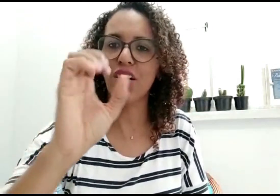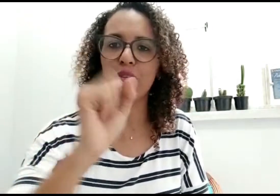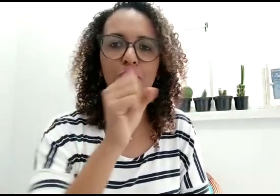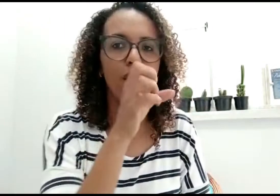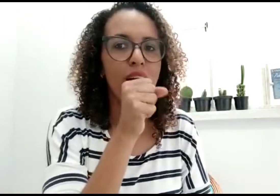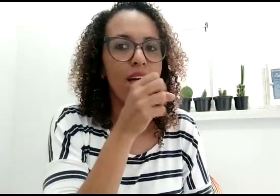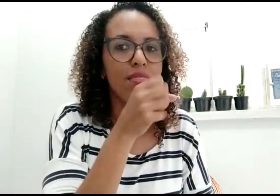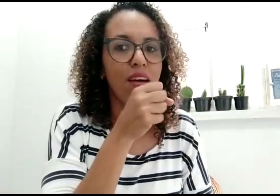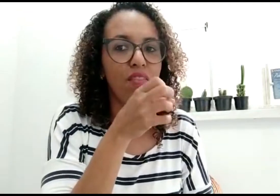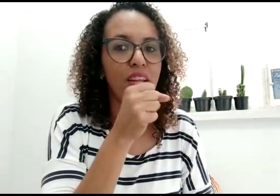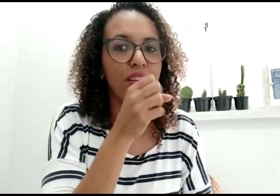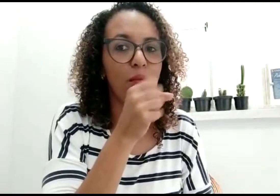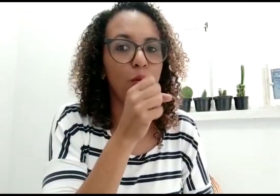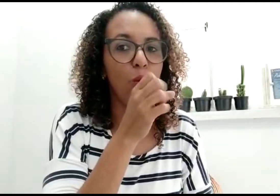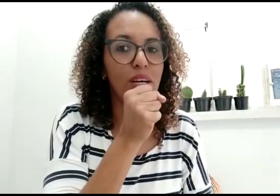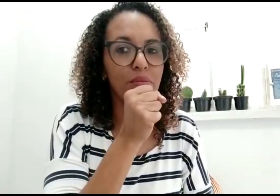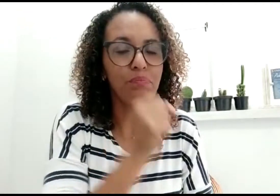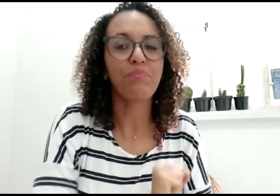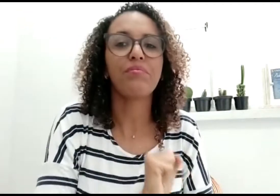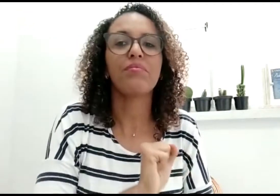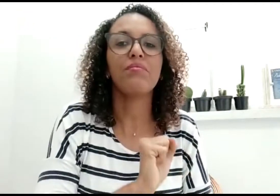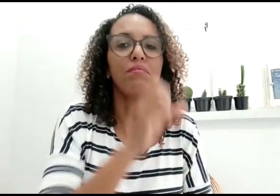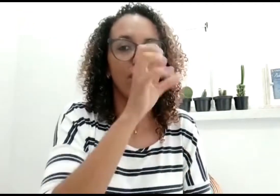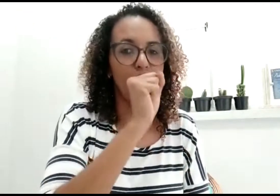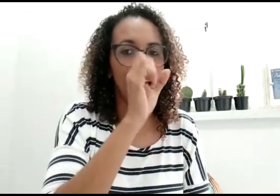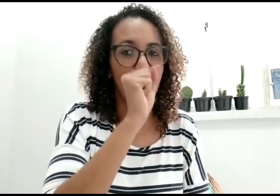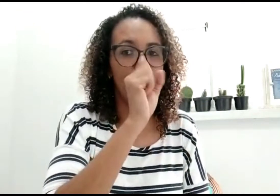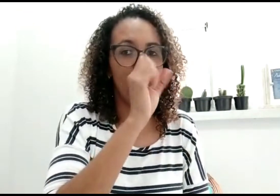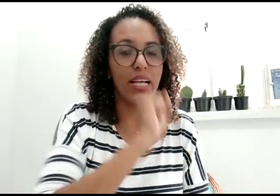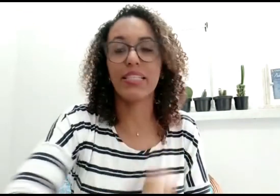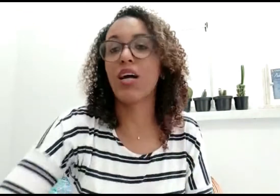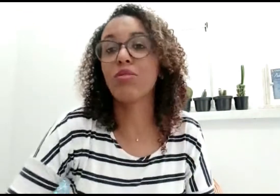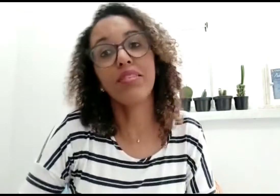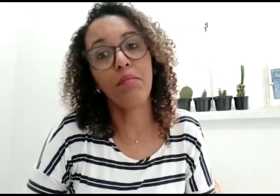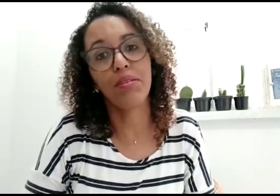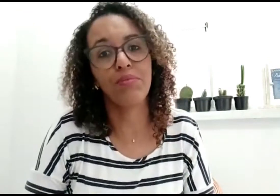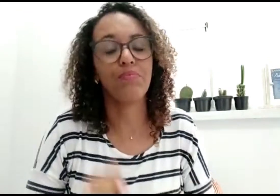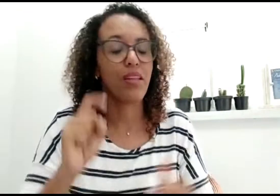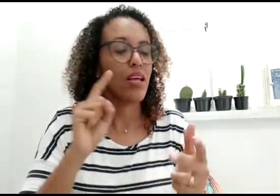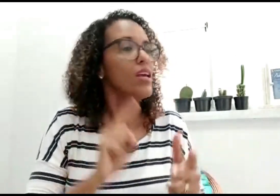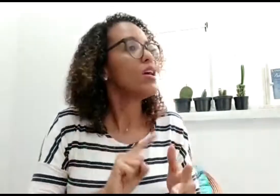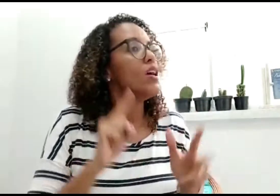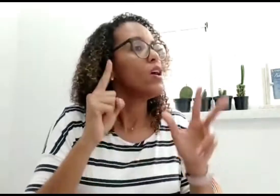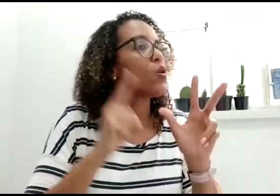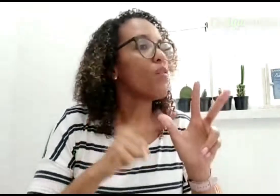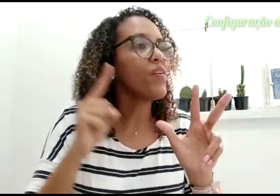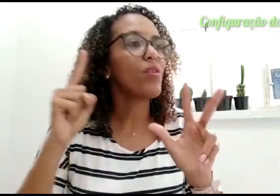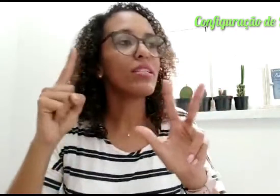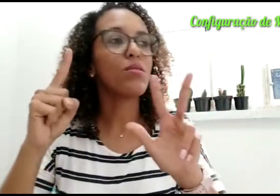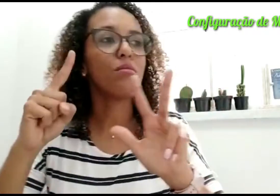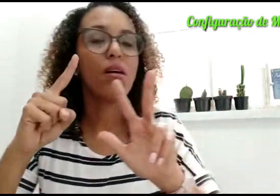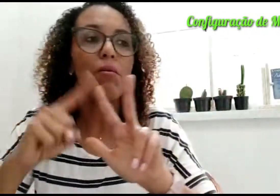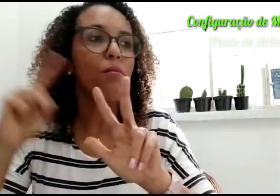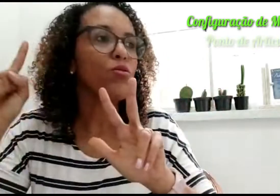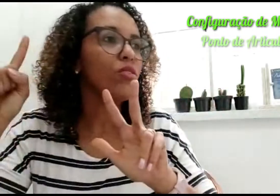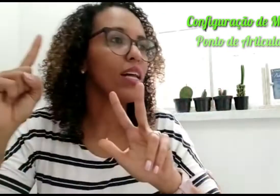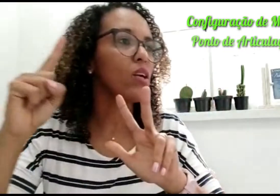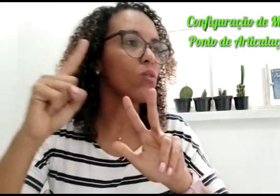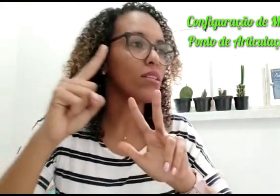fechando, na frente da boca, é sinal de sábado. Configuração de mão, ponto de